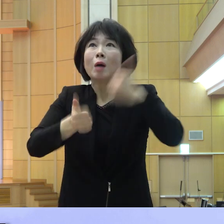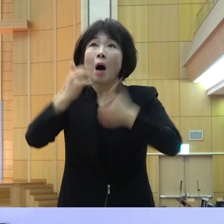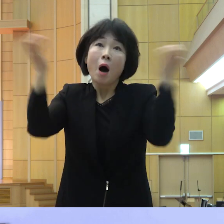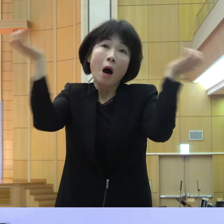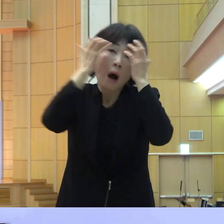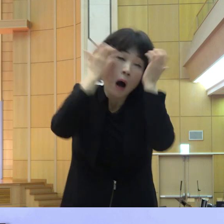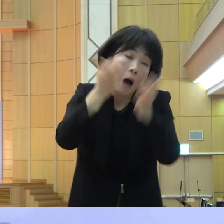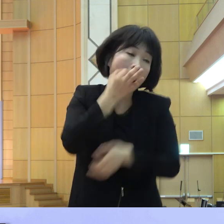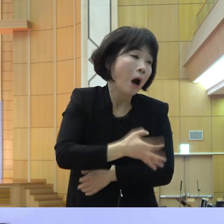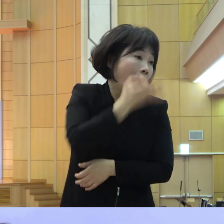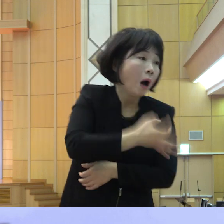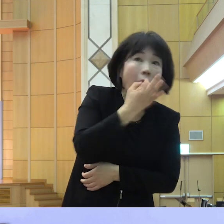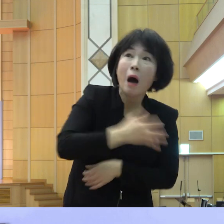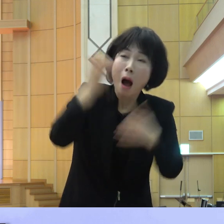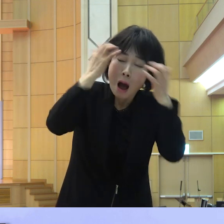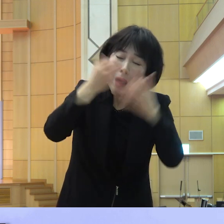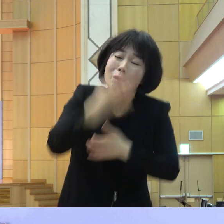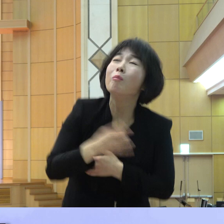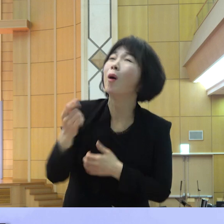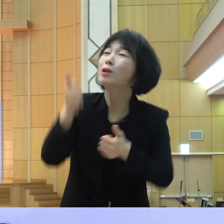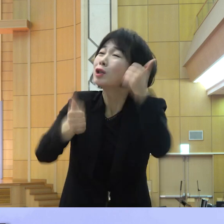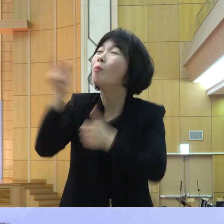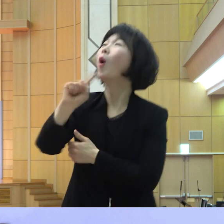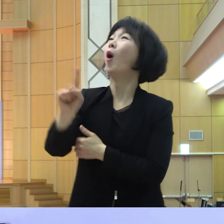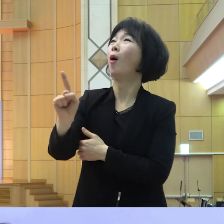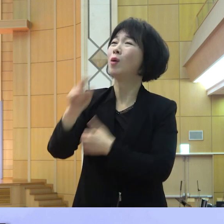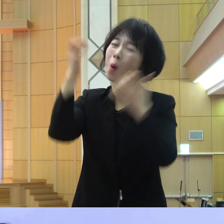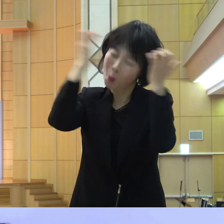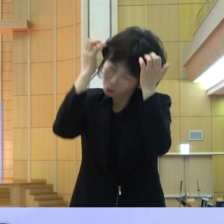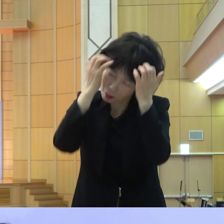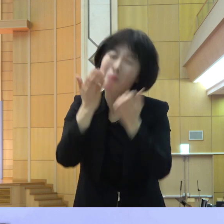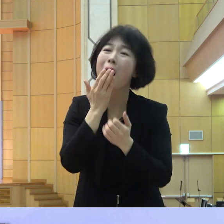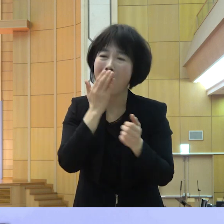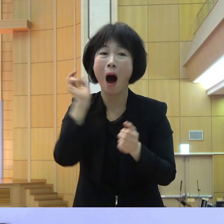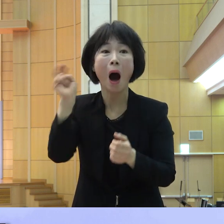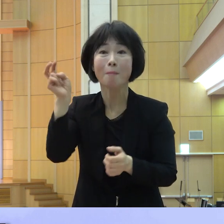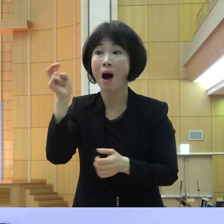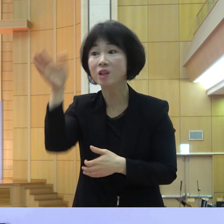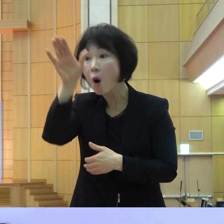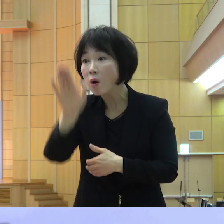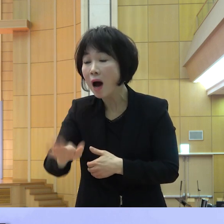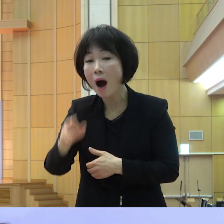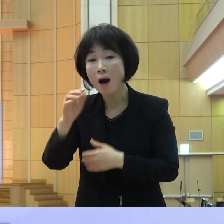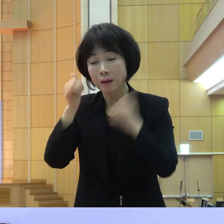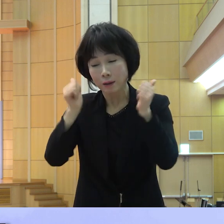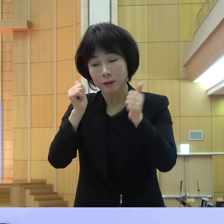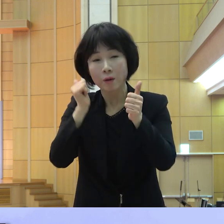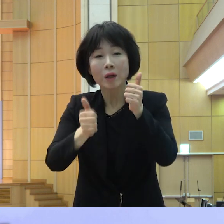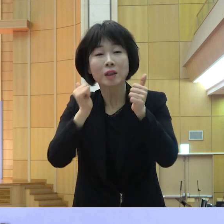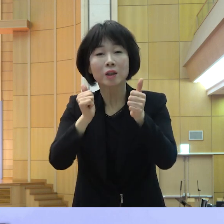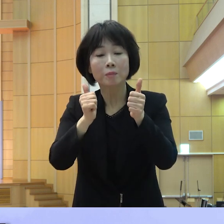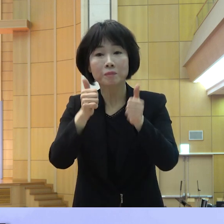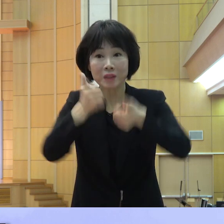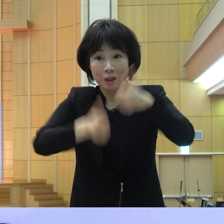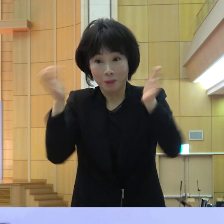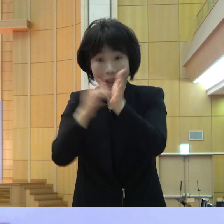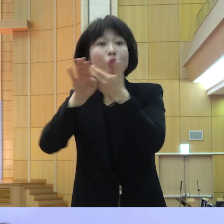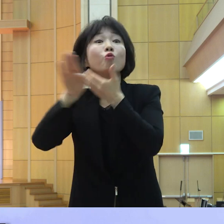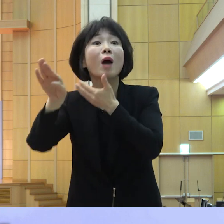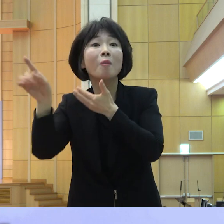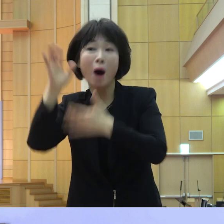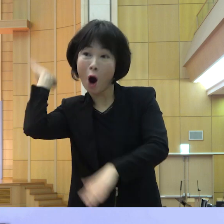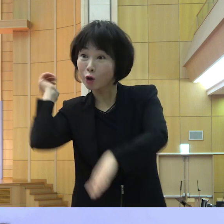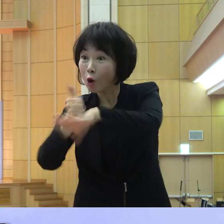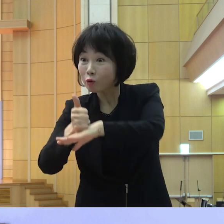힘들고 굉장히 우리가 좀 고통스러울 수 있으나, 그러나 마침내 이 말은 결국에는